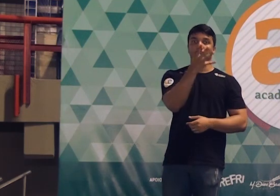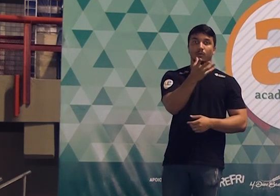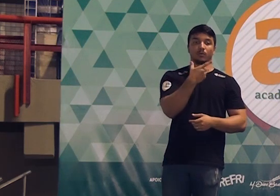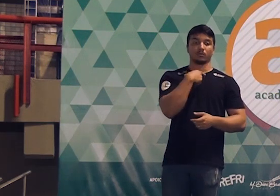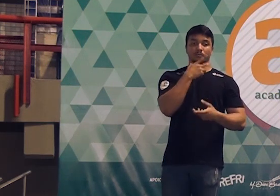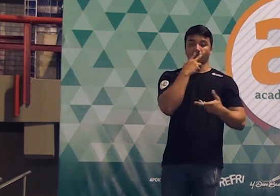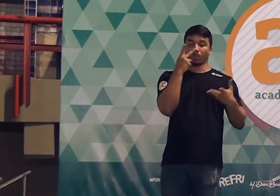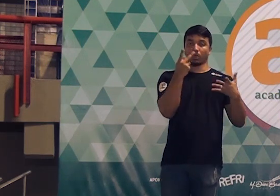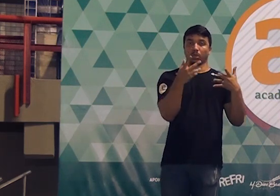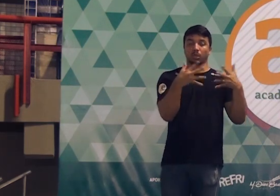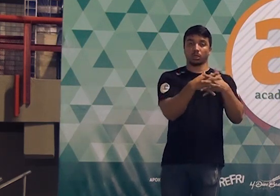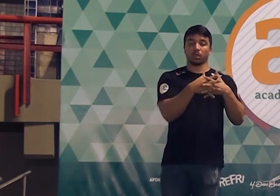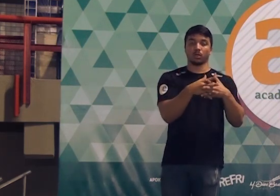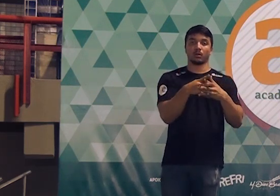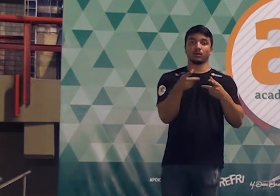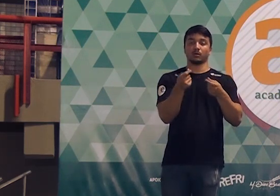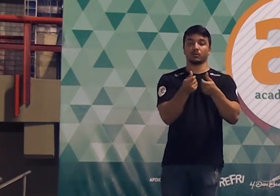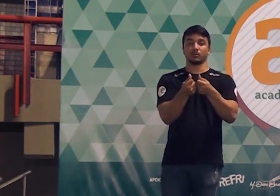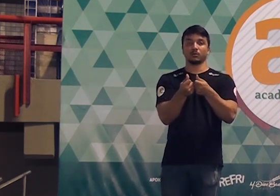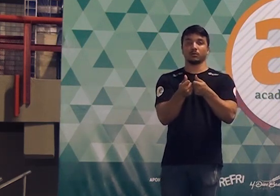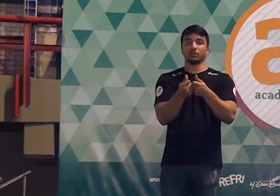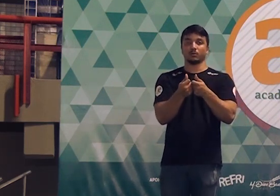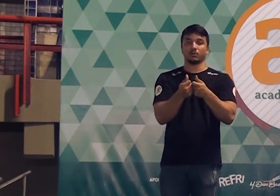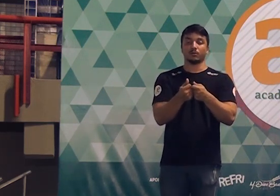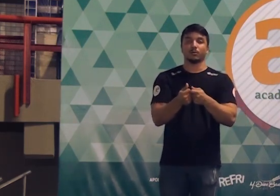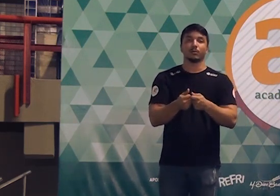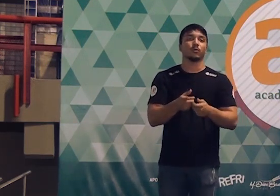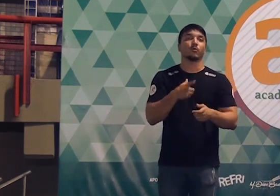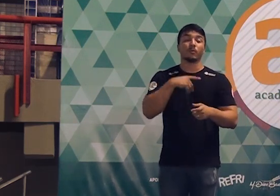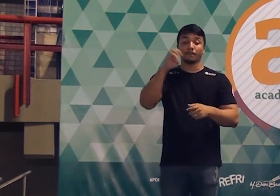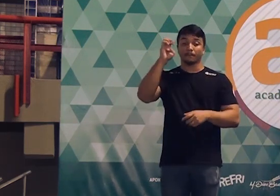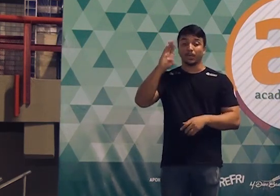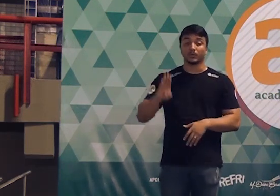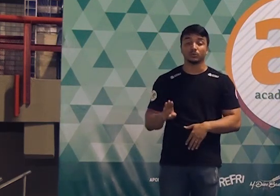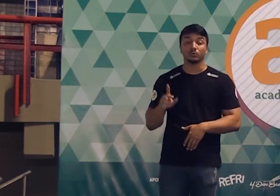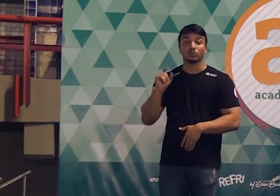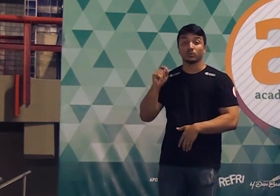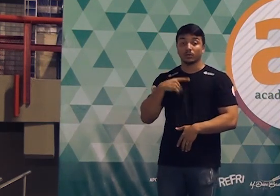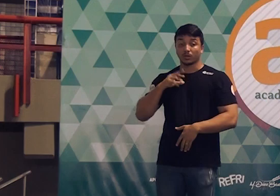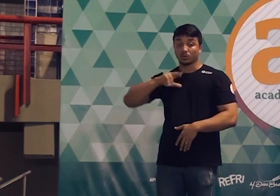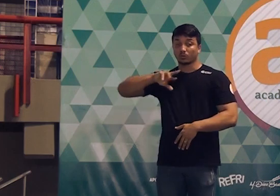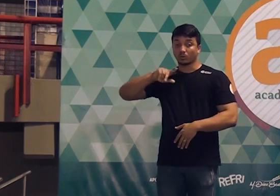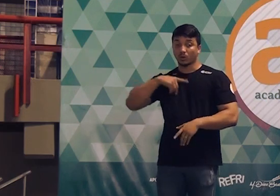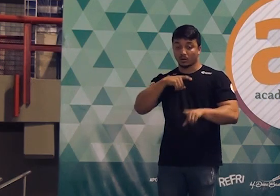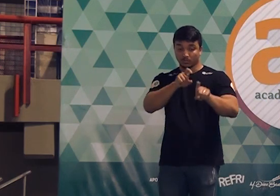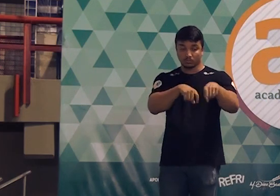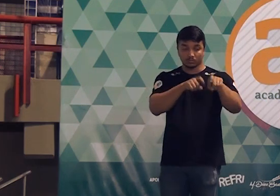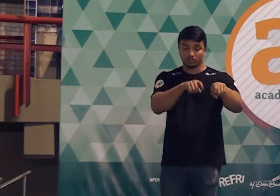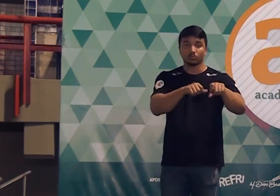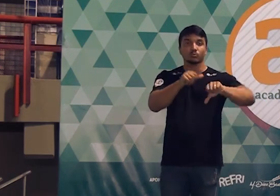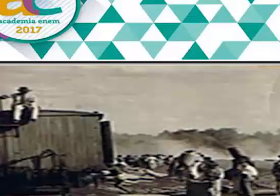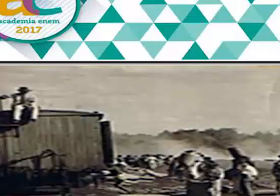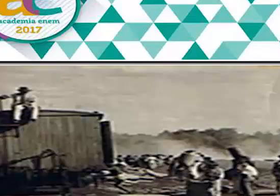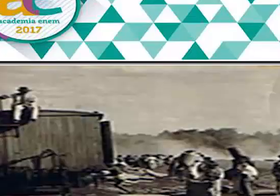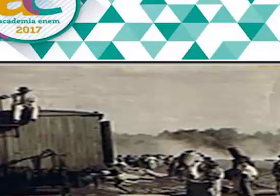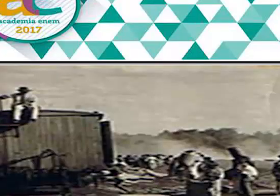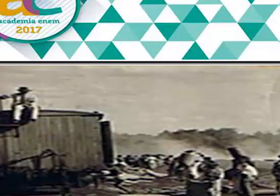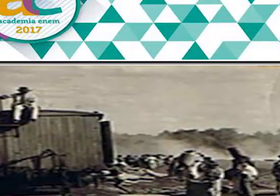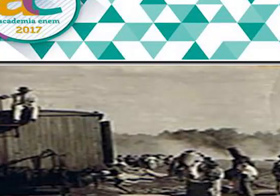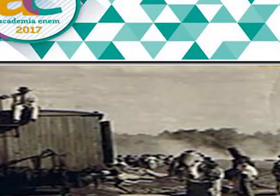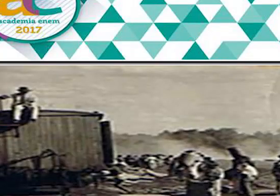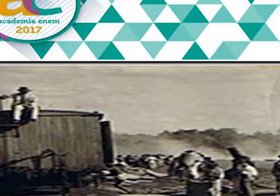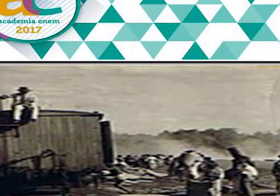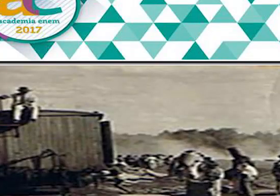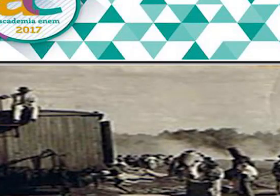É lindo a coisa. E os caras registraram isso. O Brasil deixou de ser um país agrário a partir daí. E aí você vê a